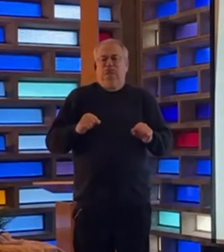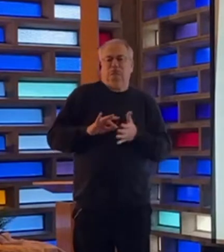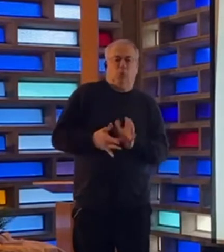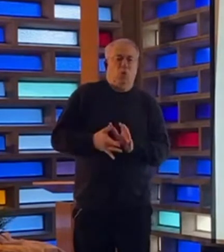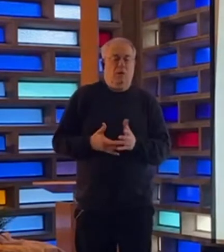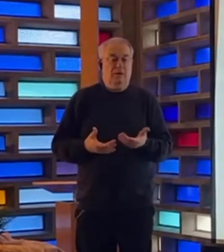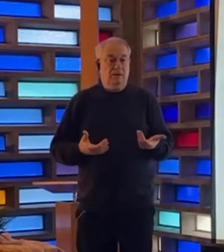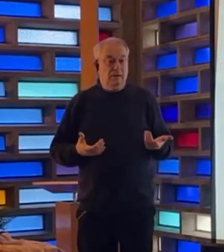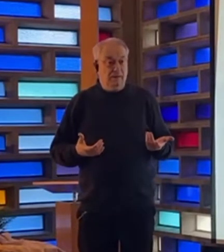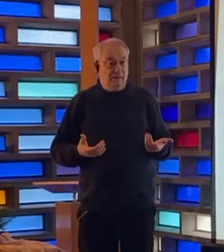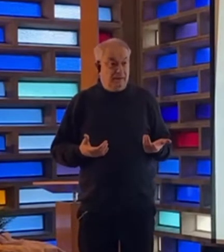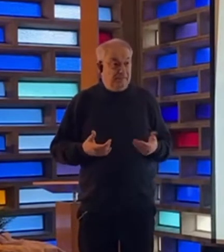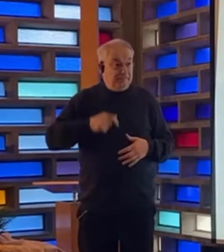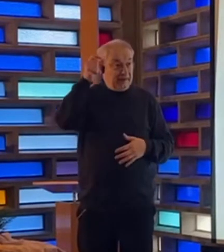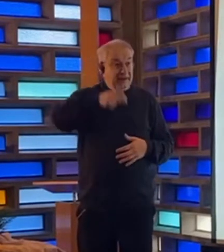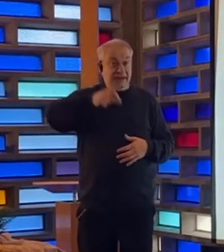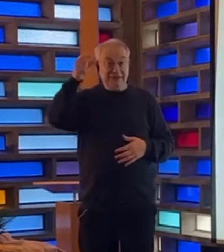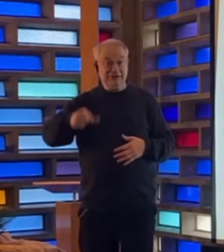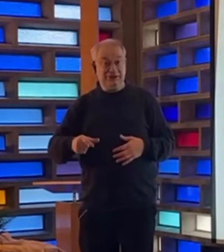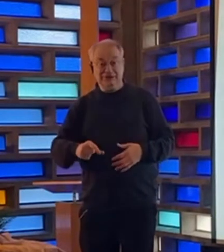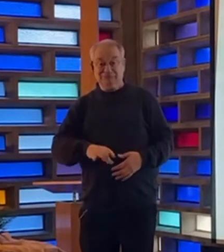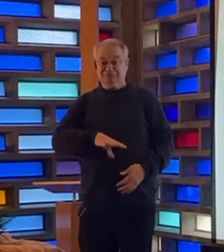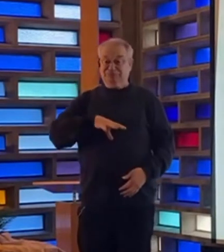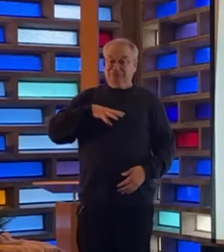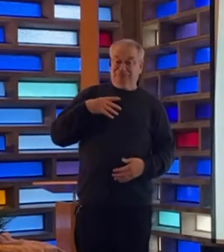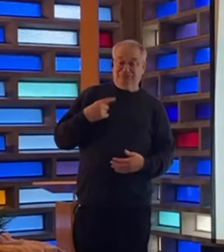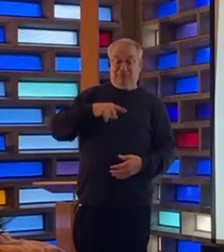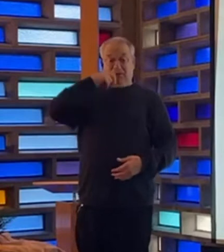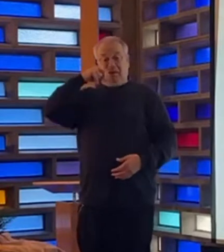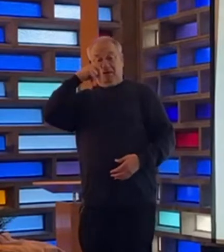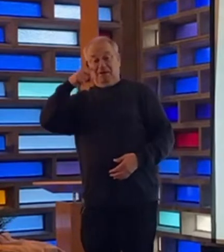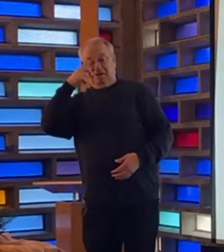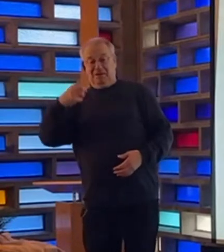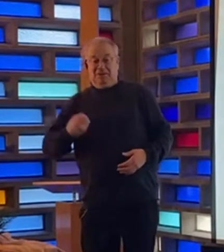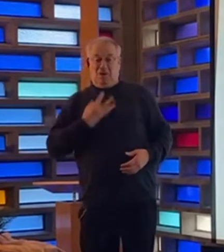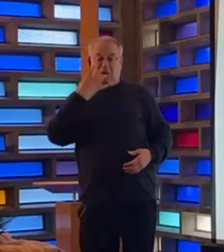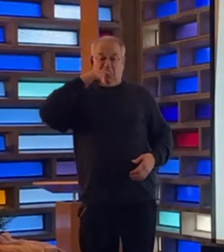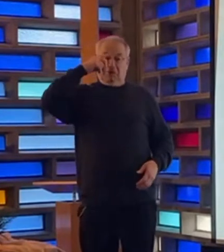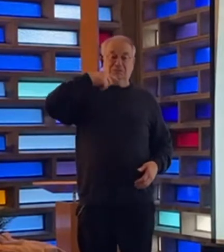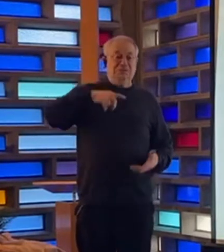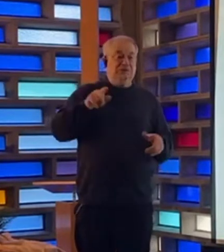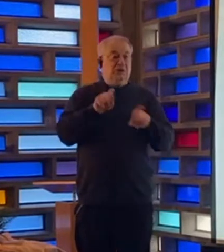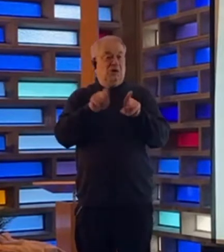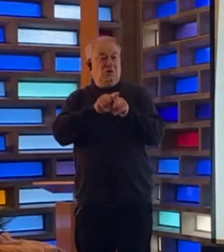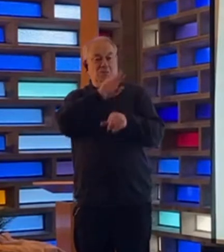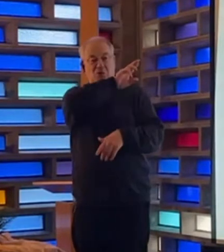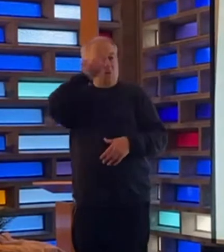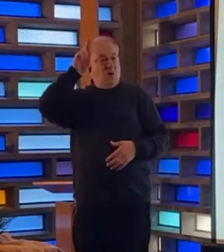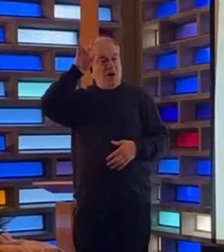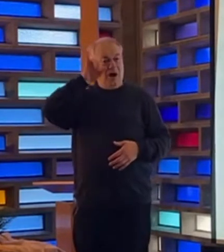Les gens qui s'éblouissent de leur propre lumière, de leur orgueil, comme le roi Hérode, ne